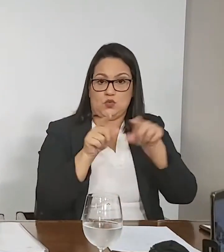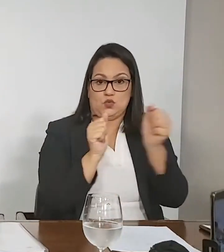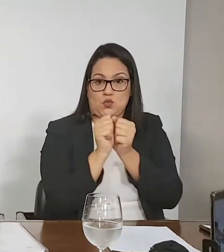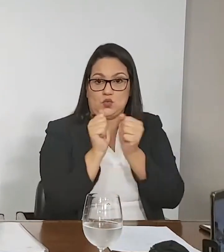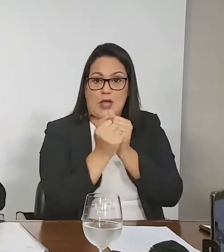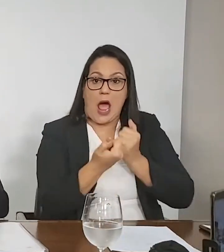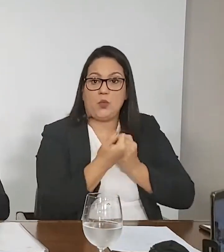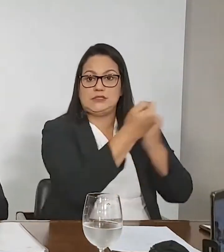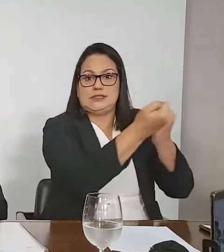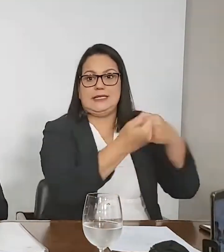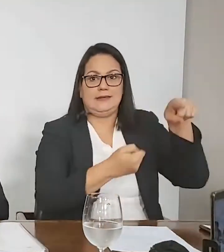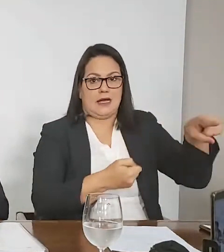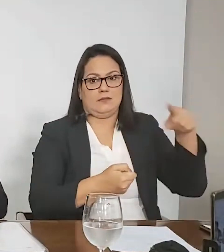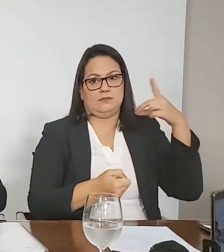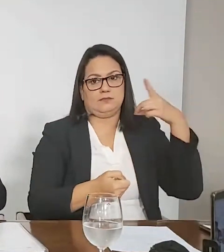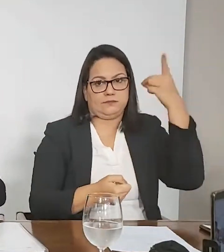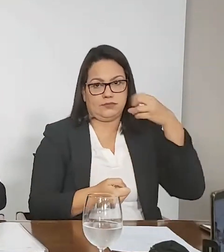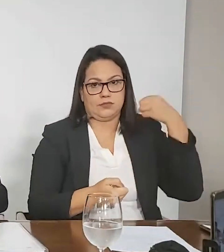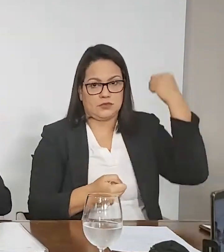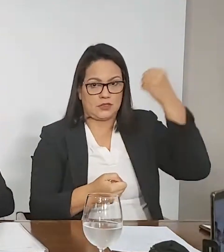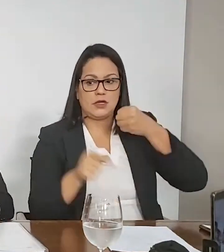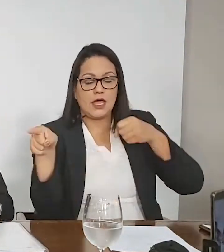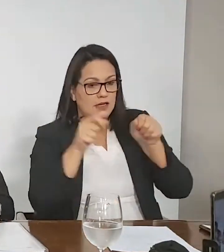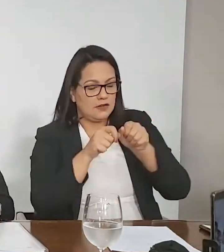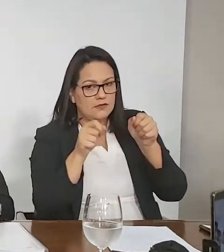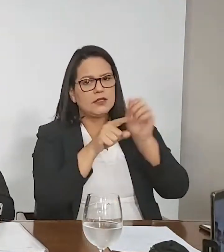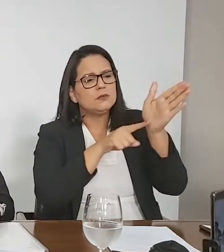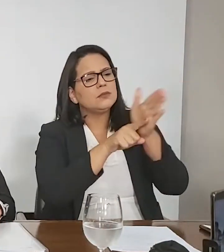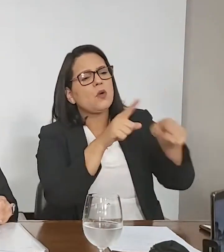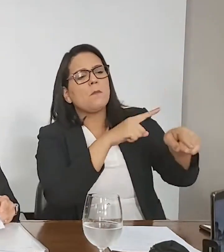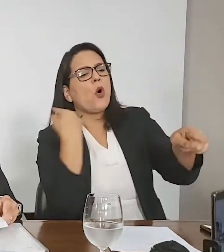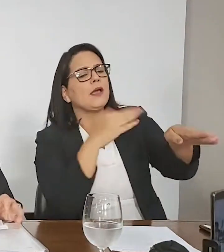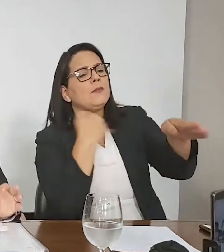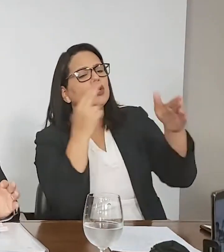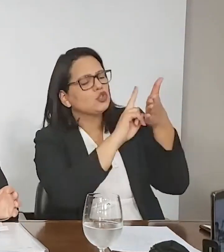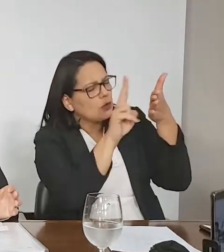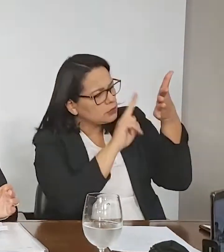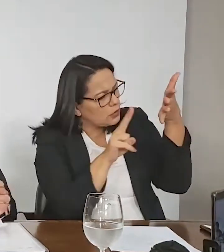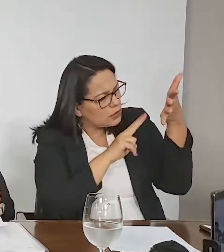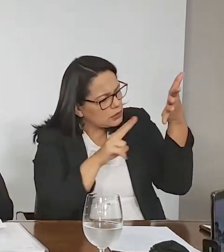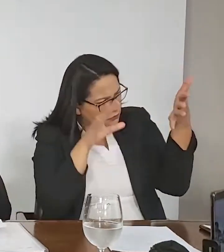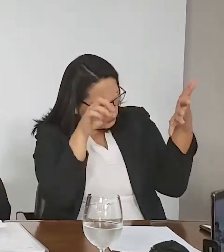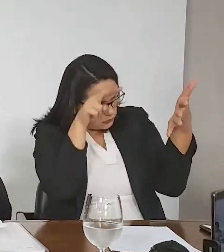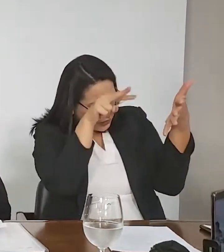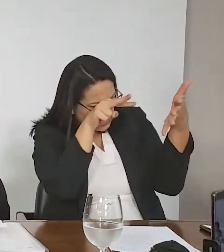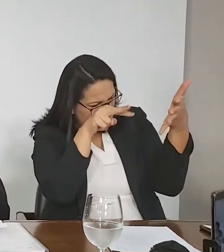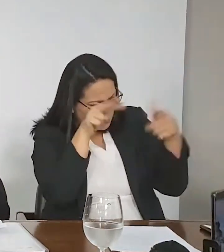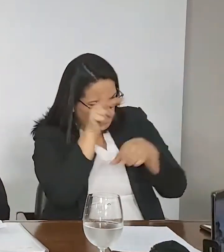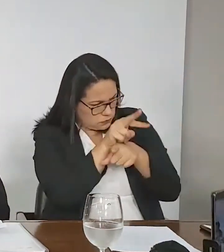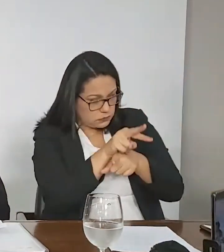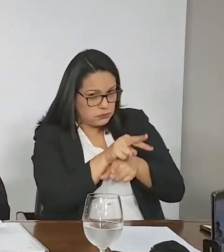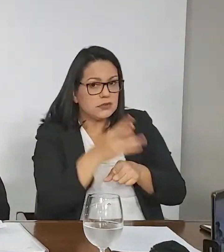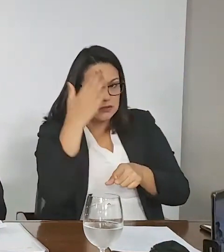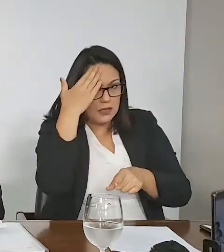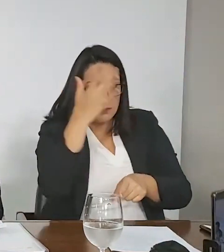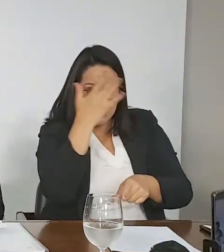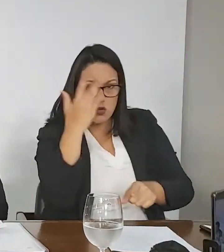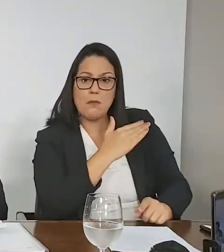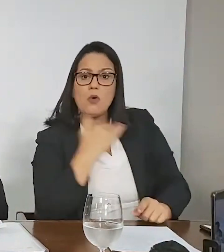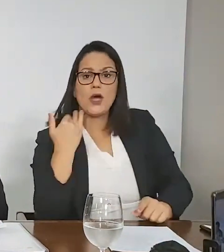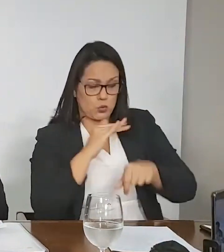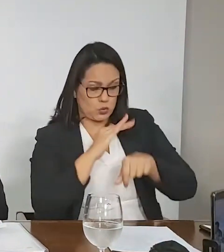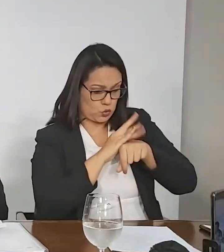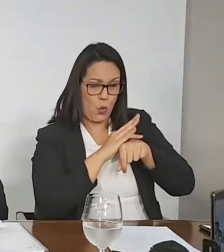uma investigação criteriosa nesses óbitos. Porque muita, mas muita gente tinha várias comorbidades e tinha